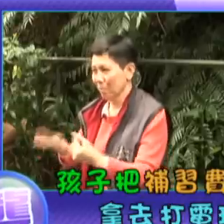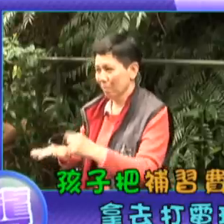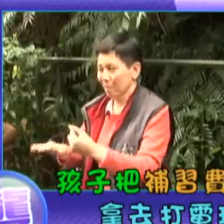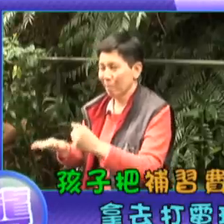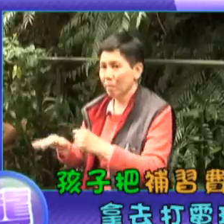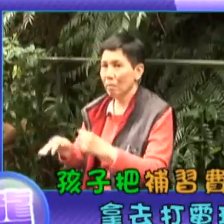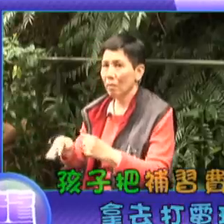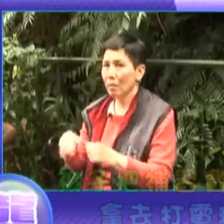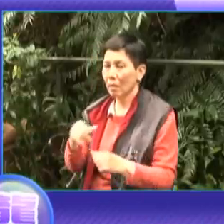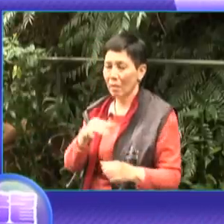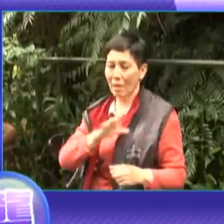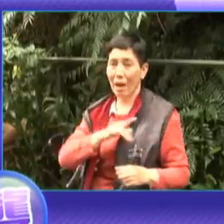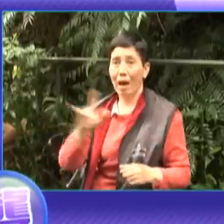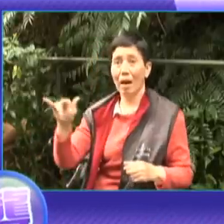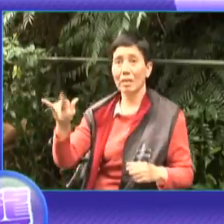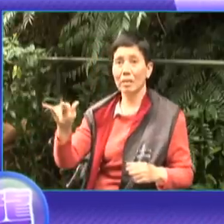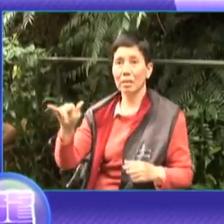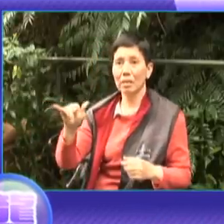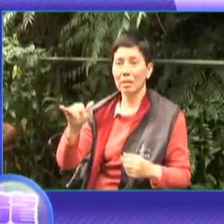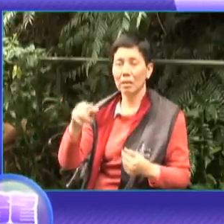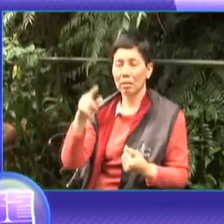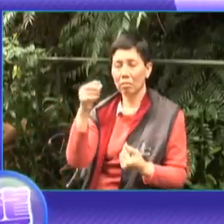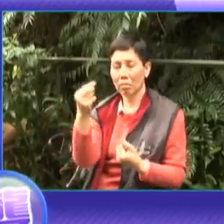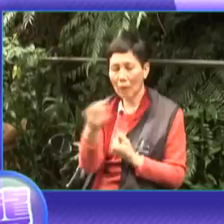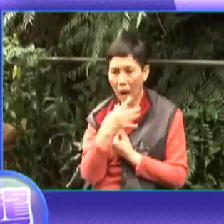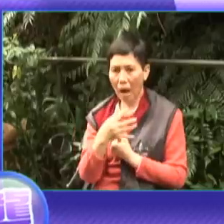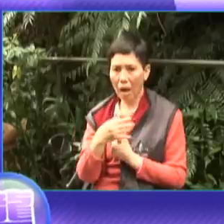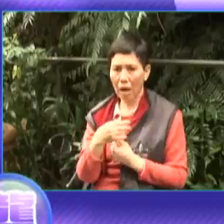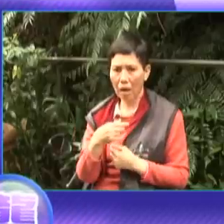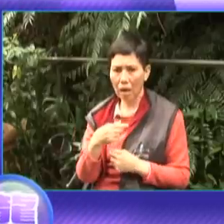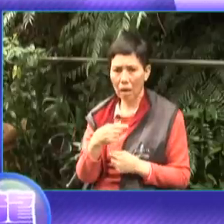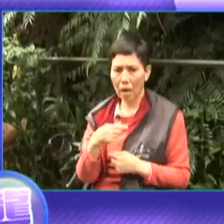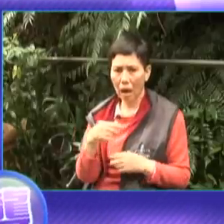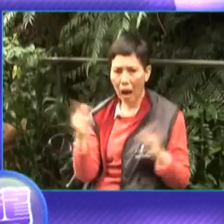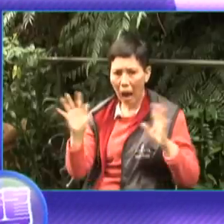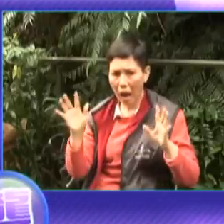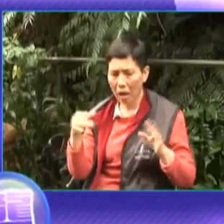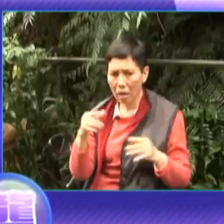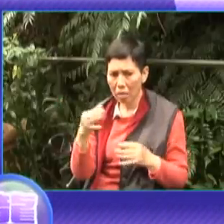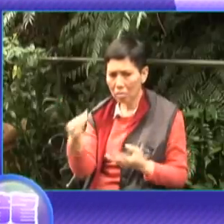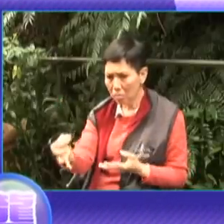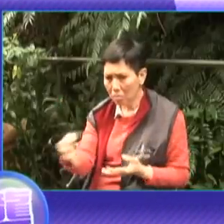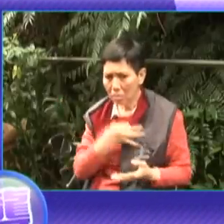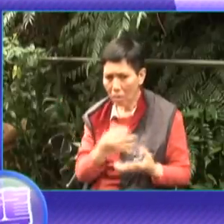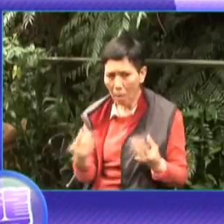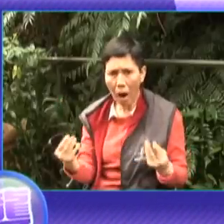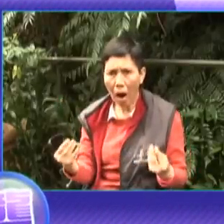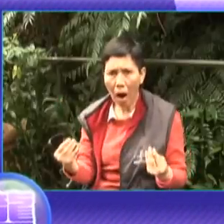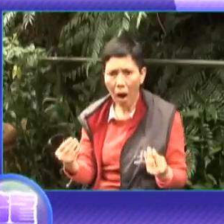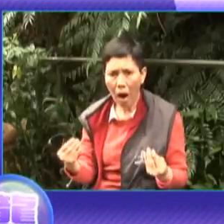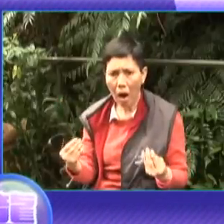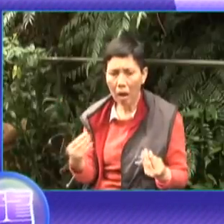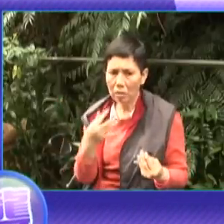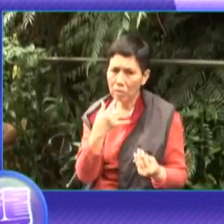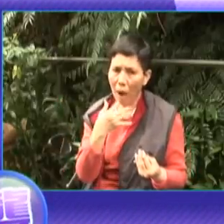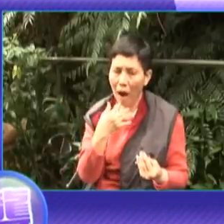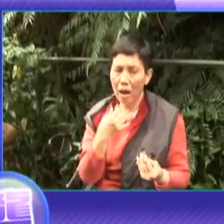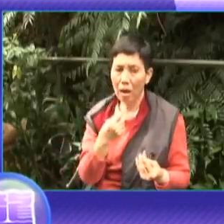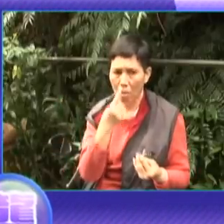电动。哎，老师问我怎么还没有收到补习费啊？我也很疑